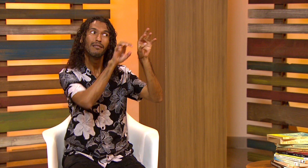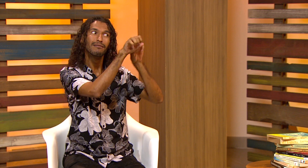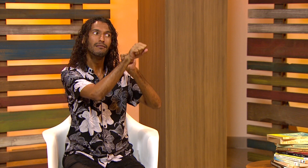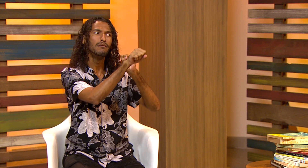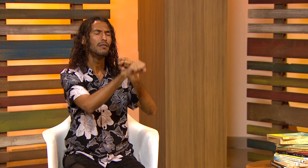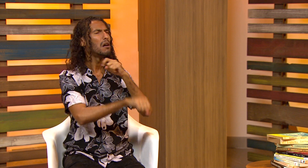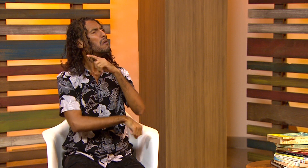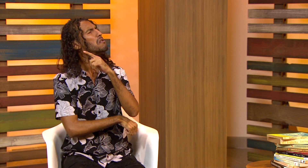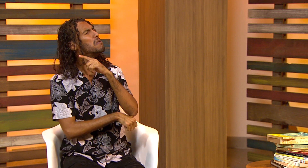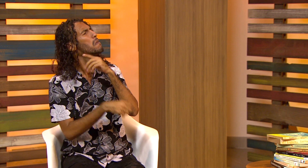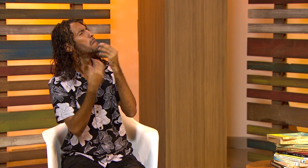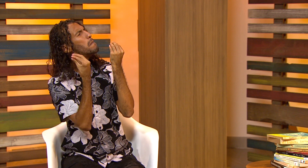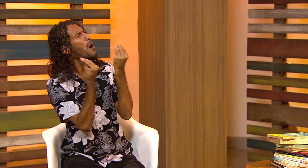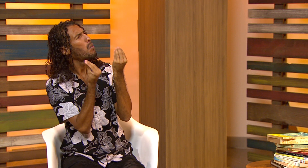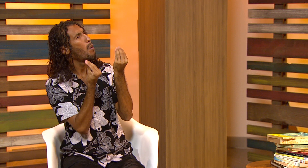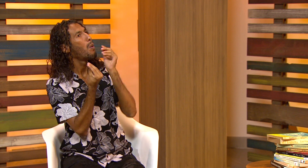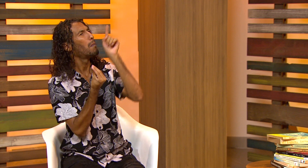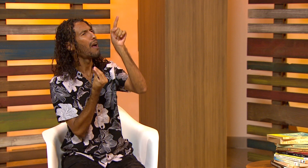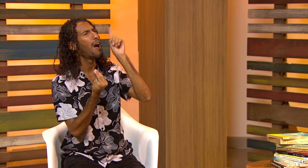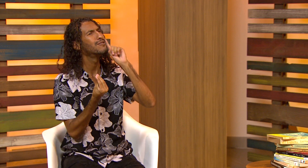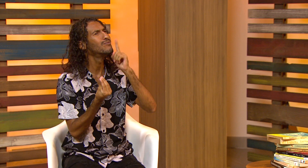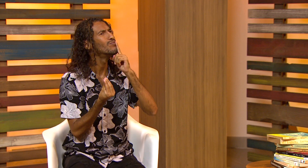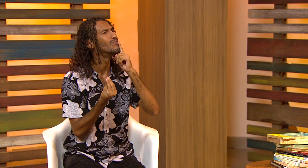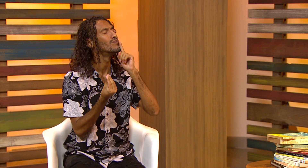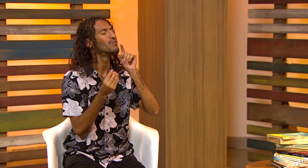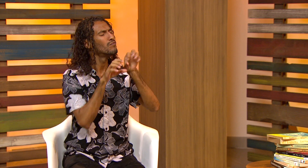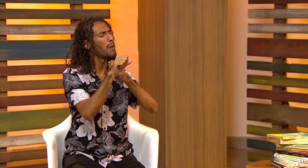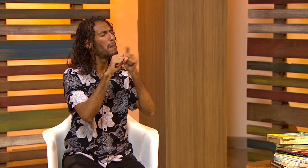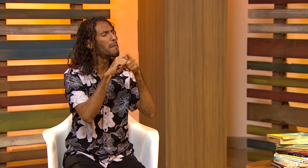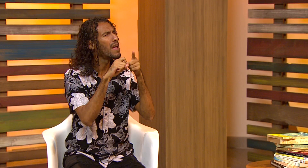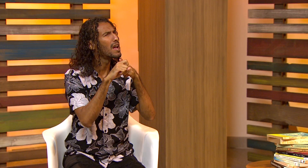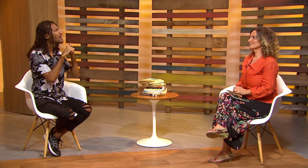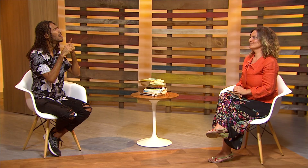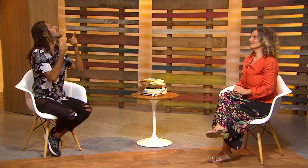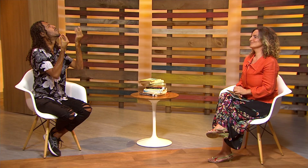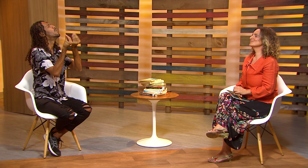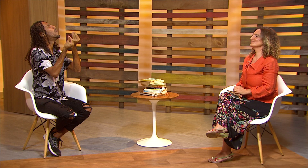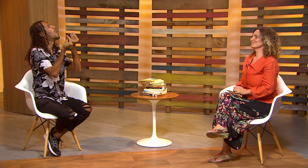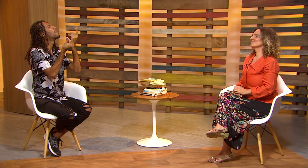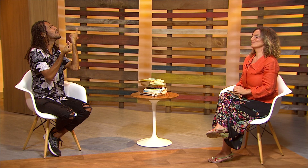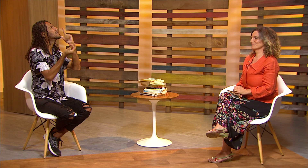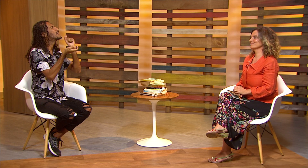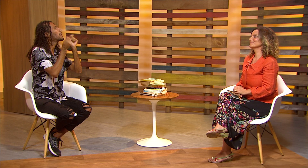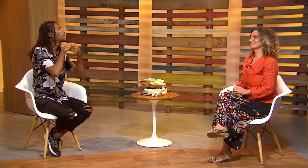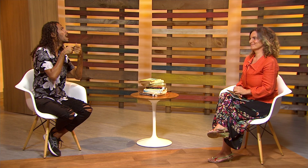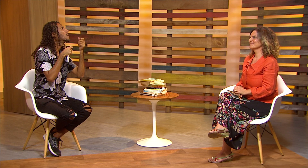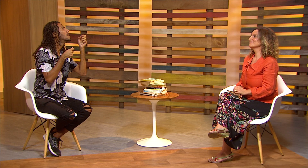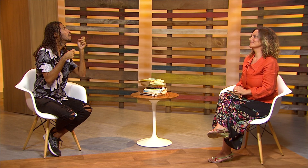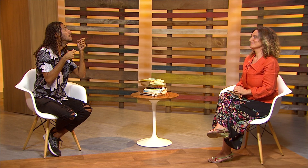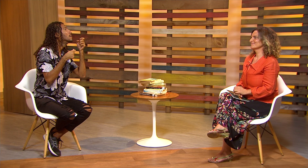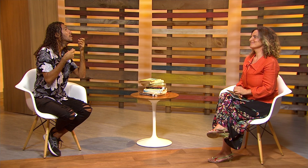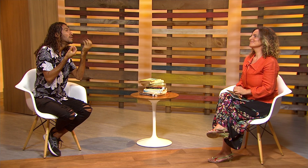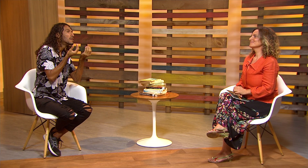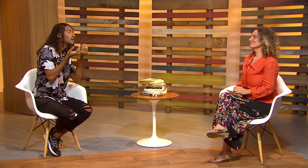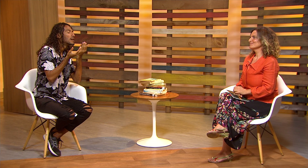que já tem esse processo, outros surdos formados, trabalhando, mas é complicado aqui, fica um processo de